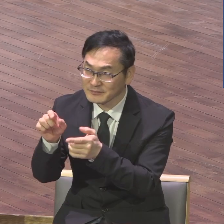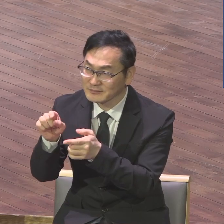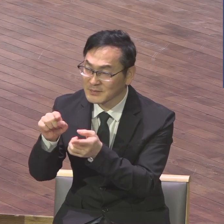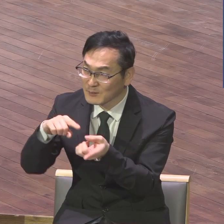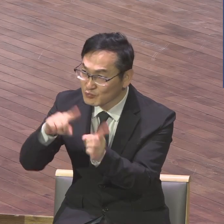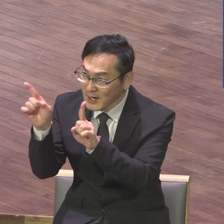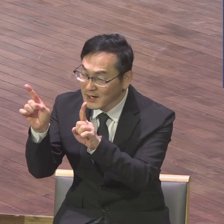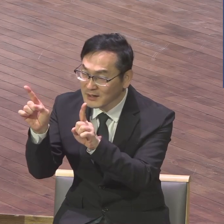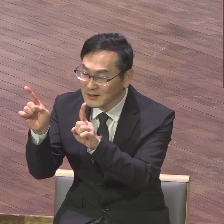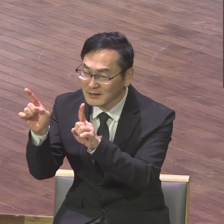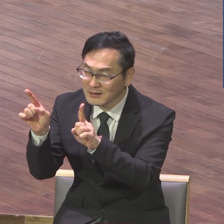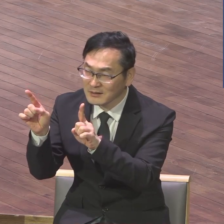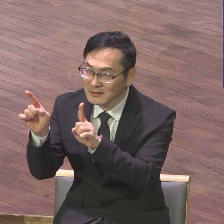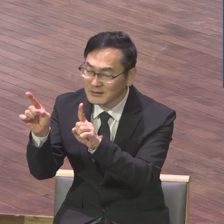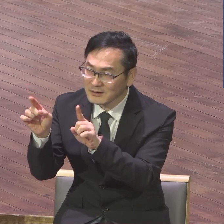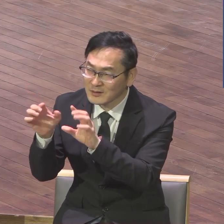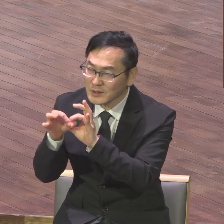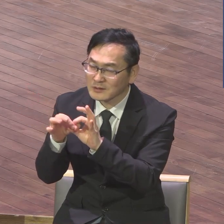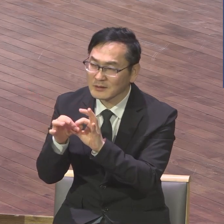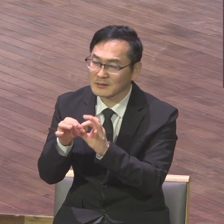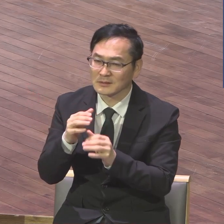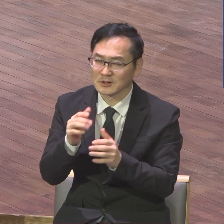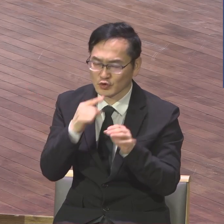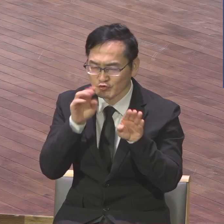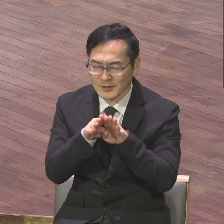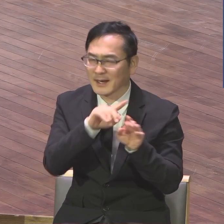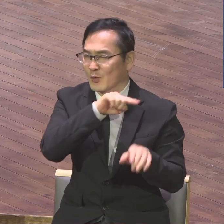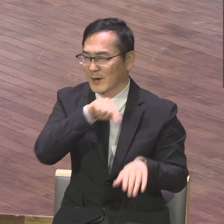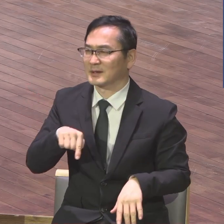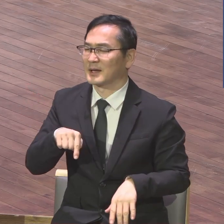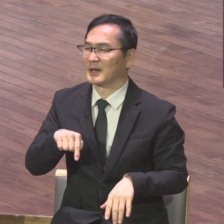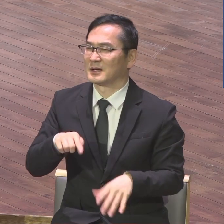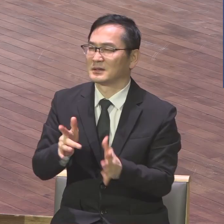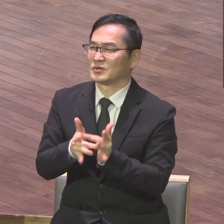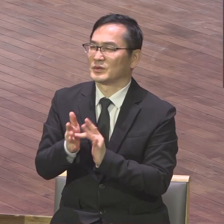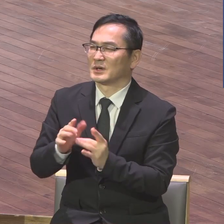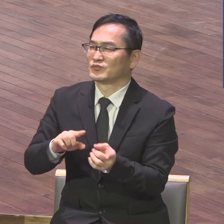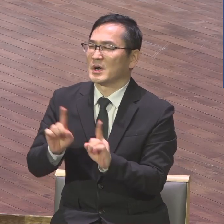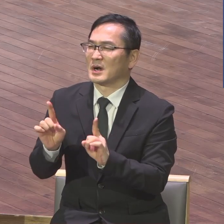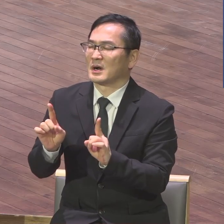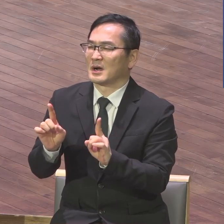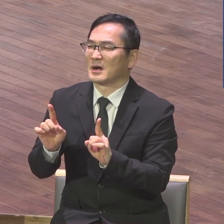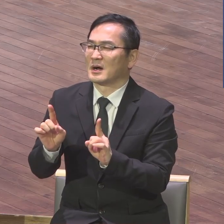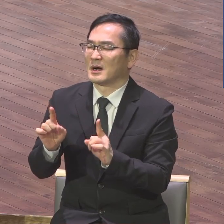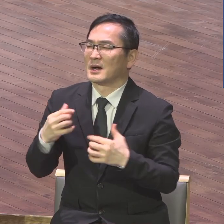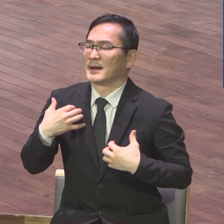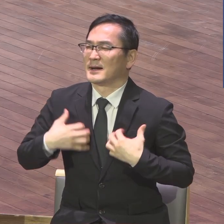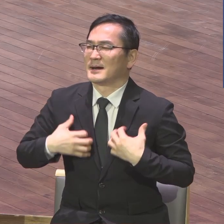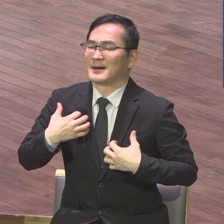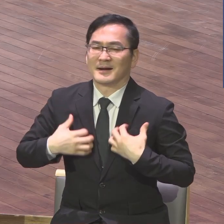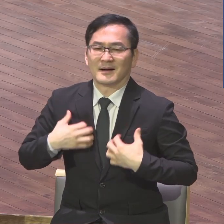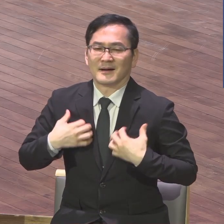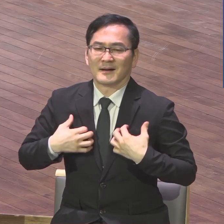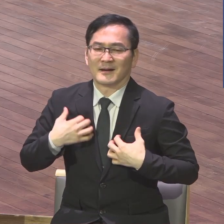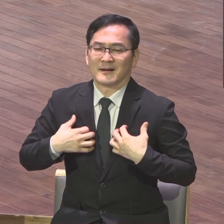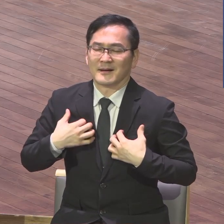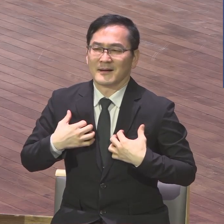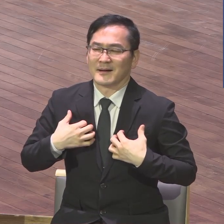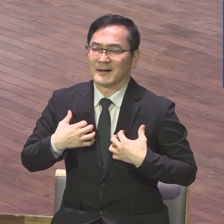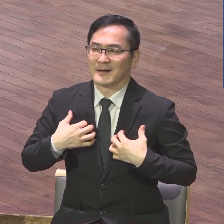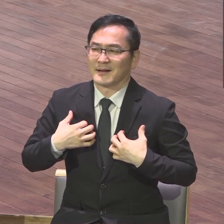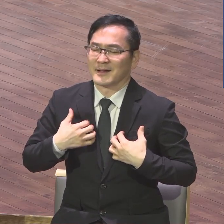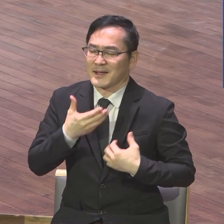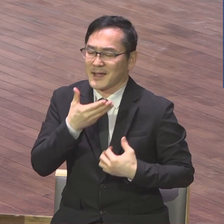늘 나올 때마다 가슴속에 주일 예배 드릴 때마다 가슴속에 기쁨과 기대와 흥분과